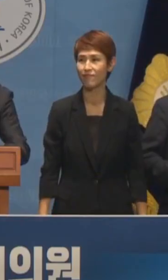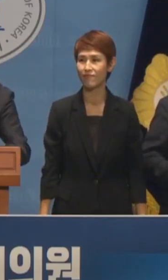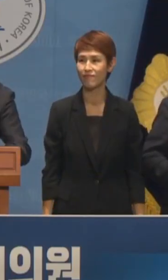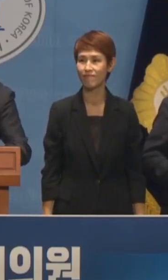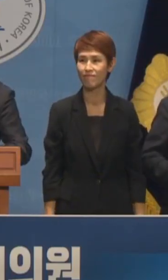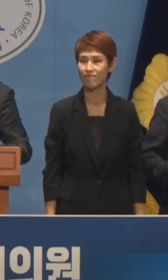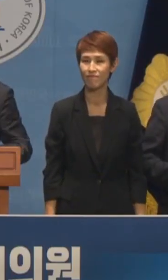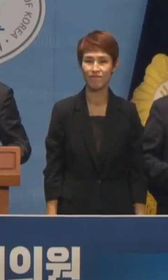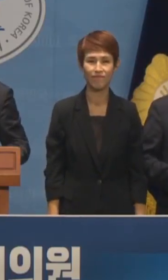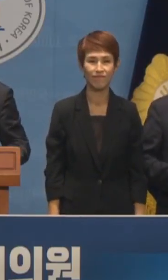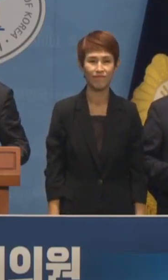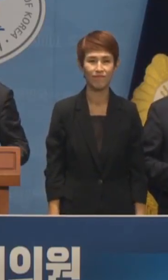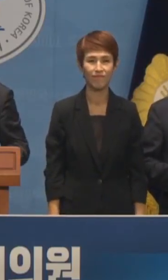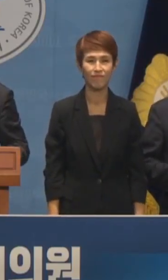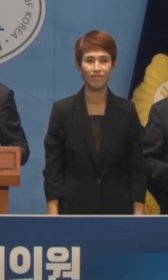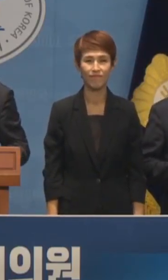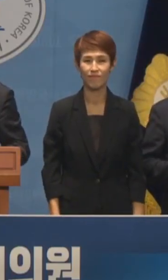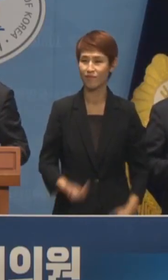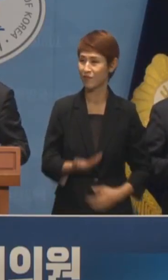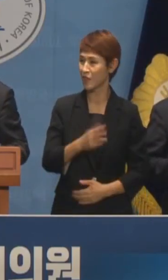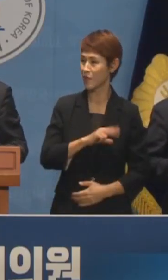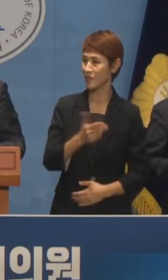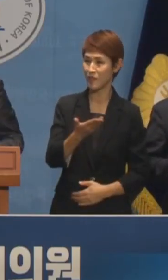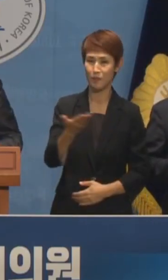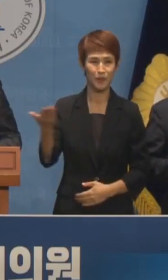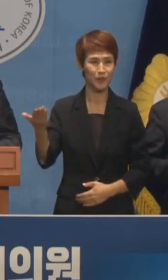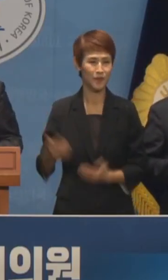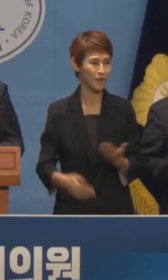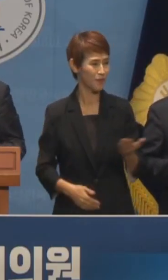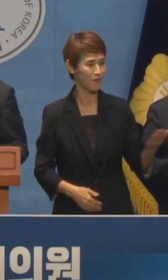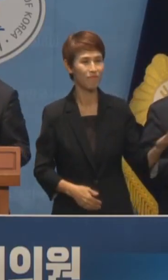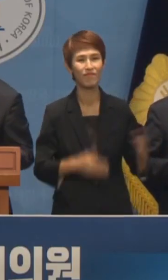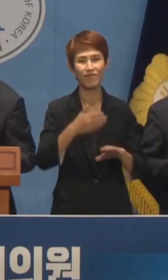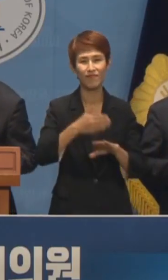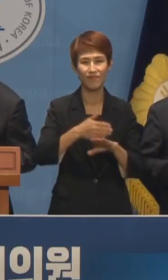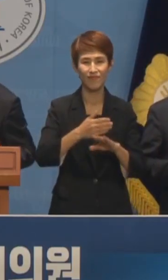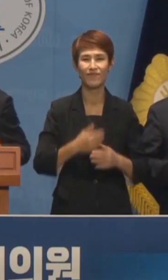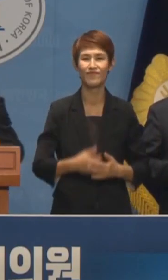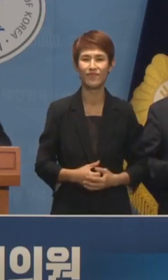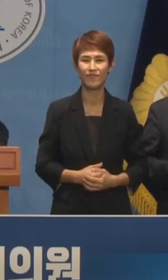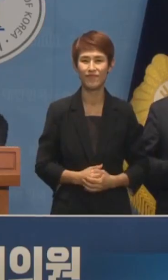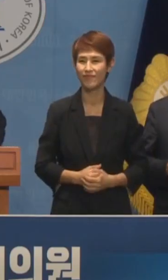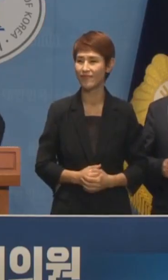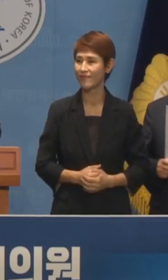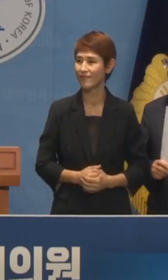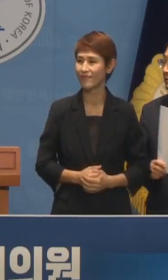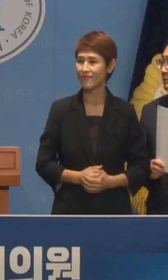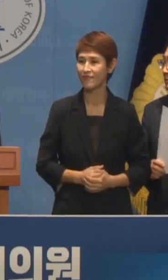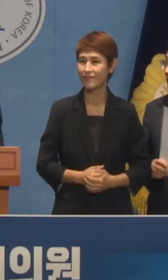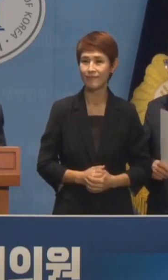함께해 주신 우리 의원님 여러분, 또 동지 여러분, 감사합니다.